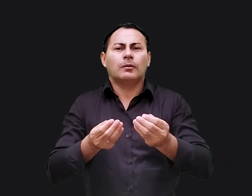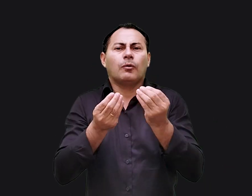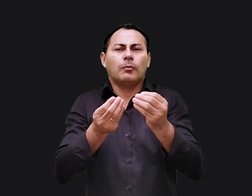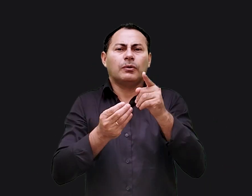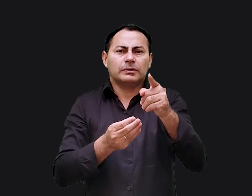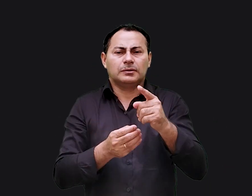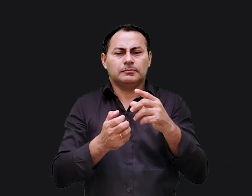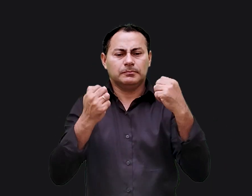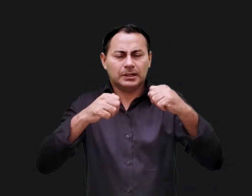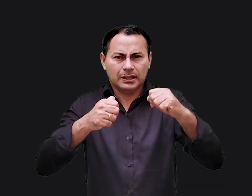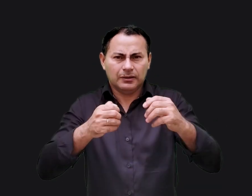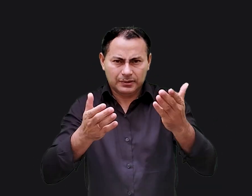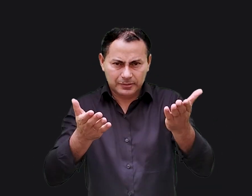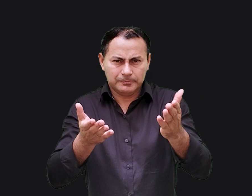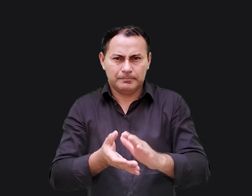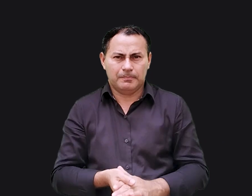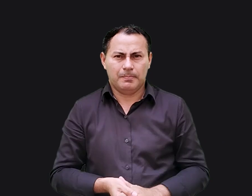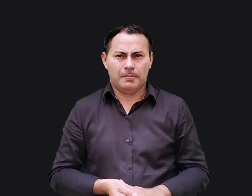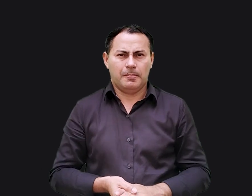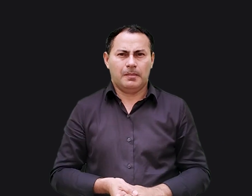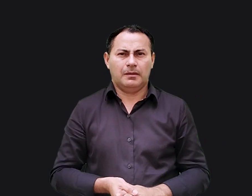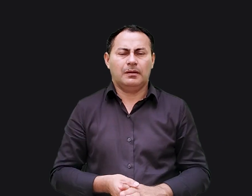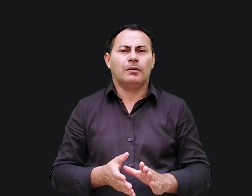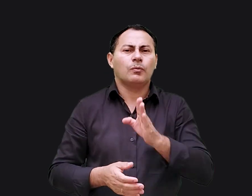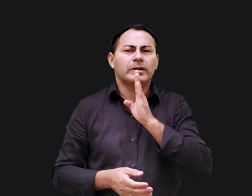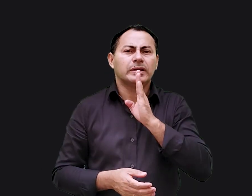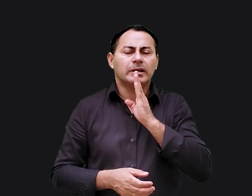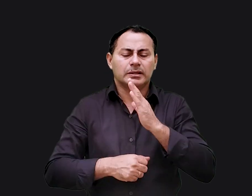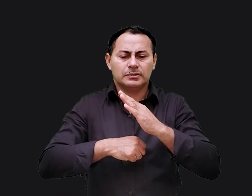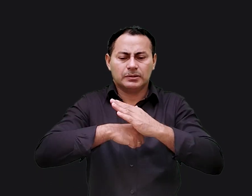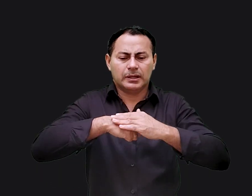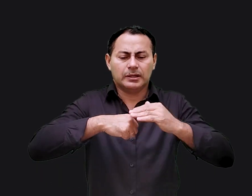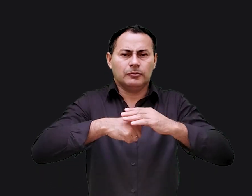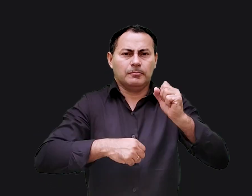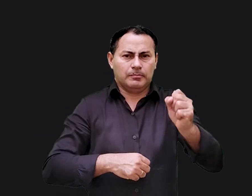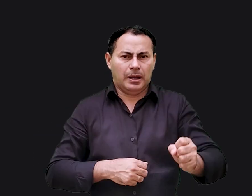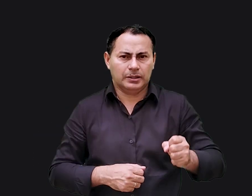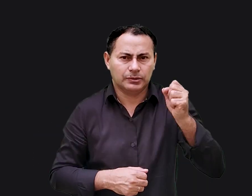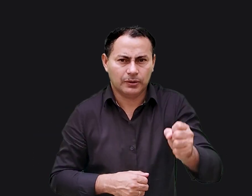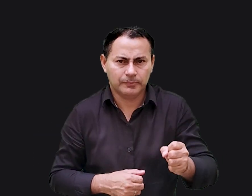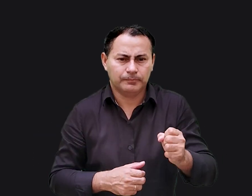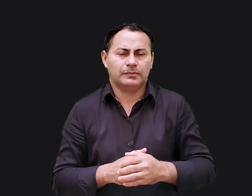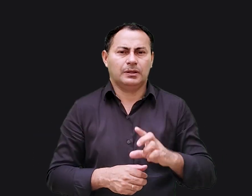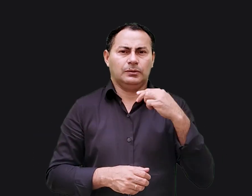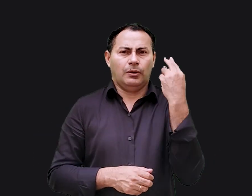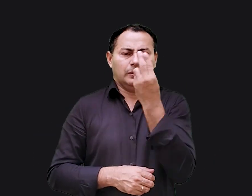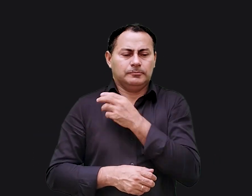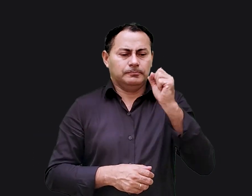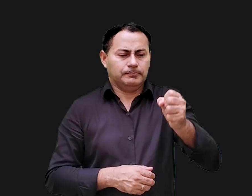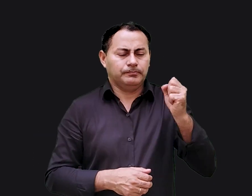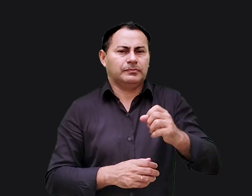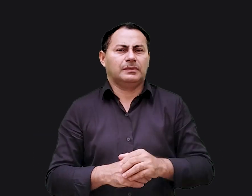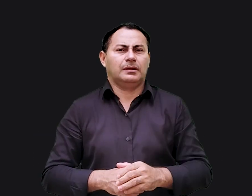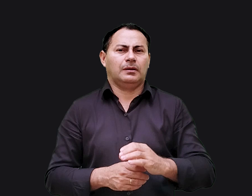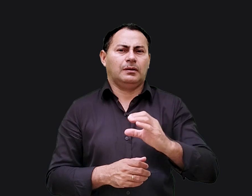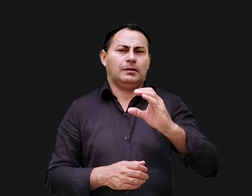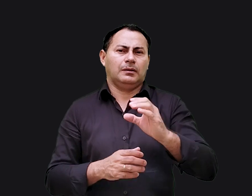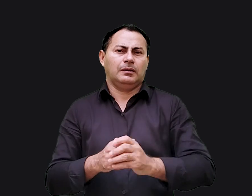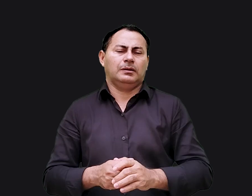tranquilas, como você precisava? Conheço um querido pastor, é o nosso pastor Dick Woodward,